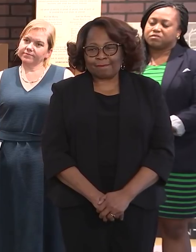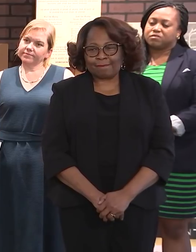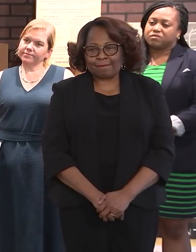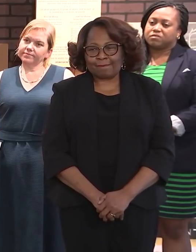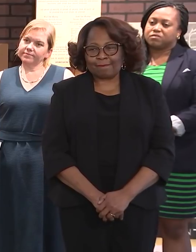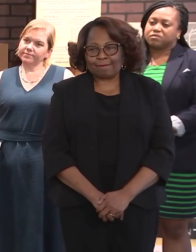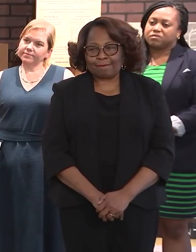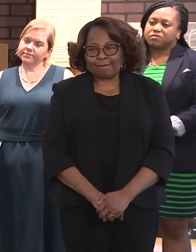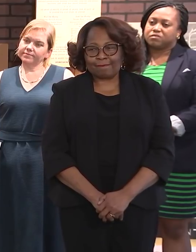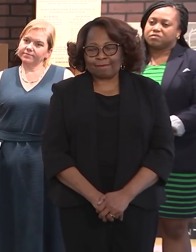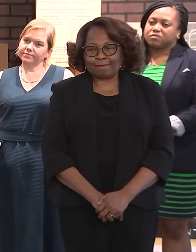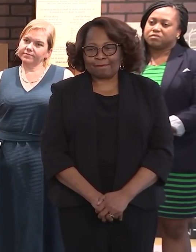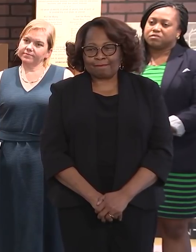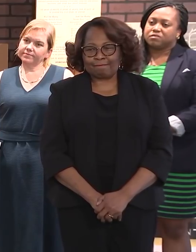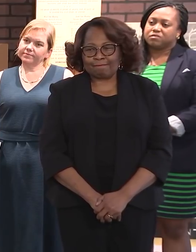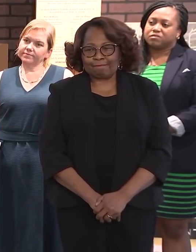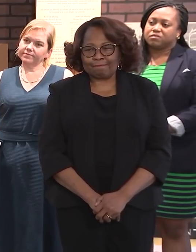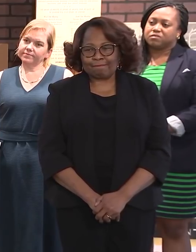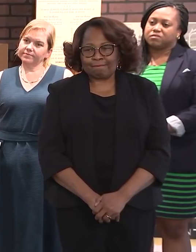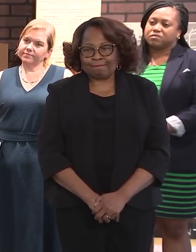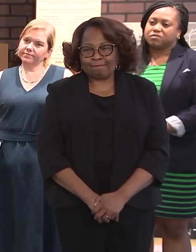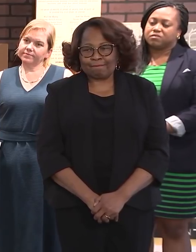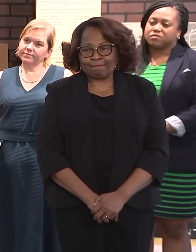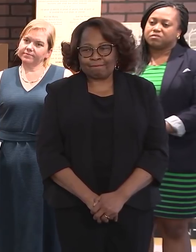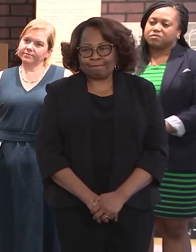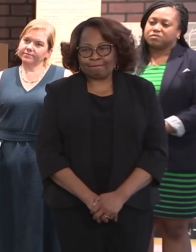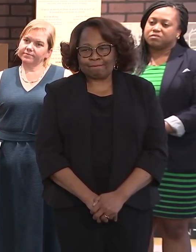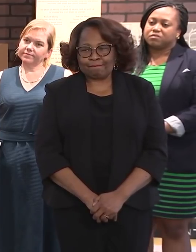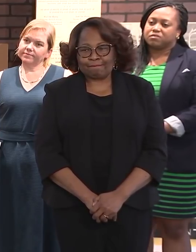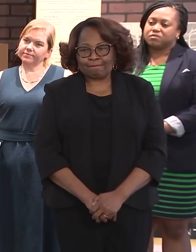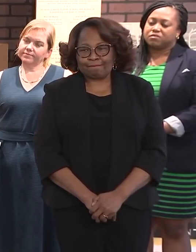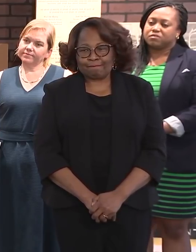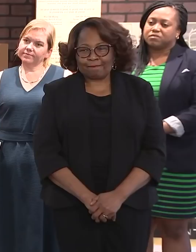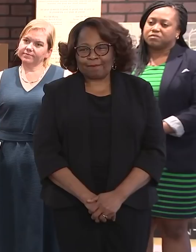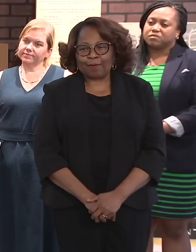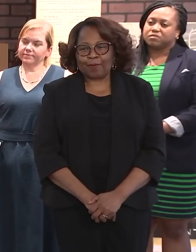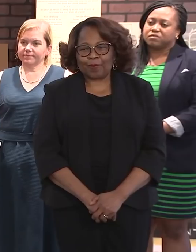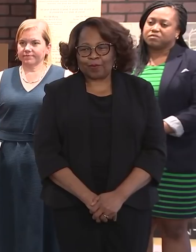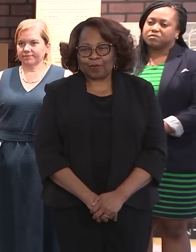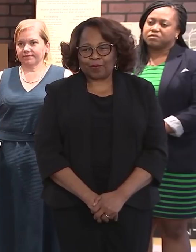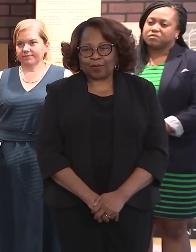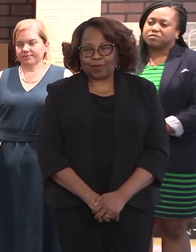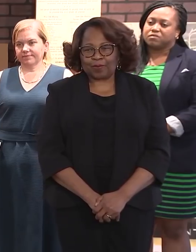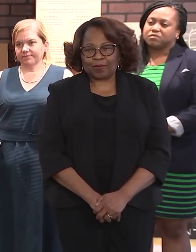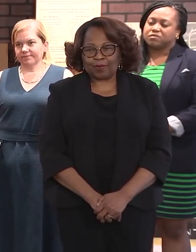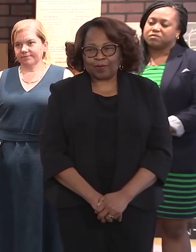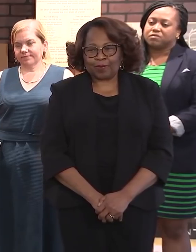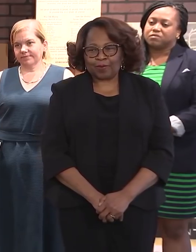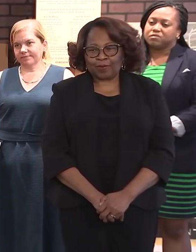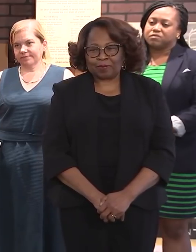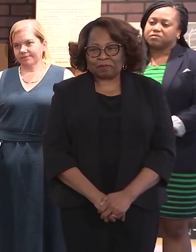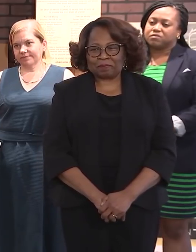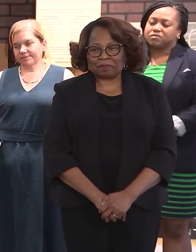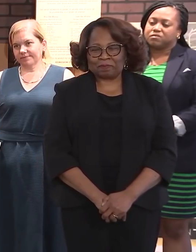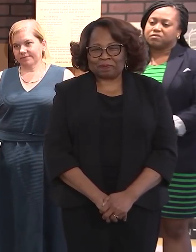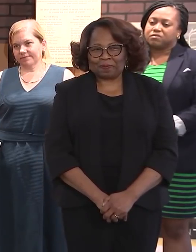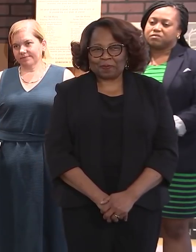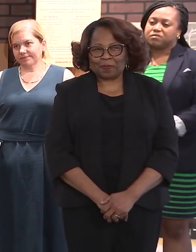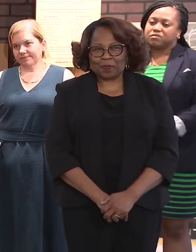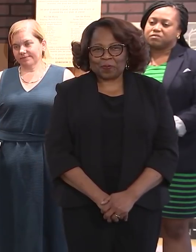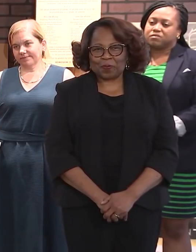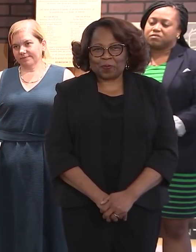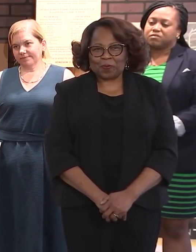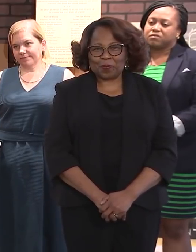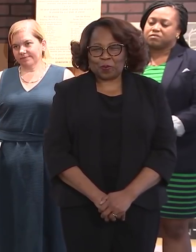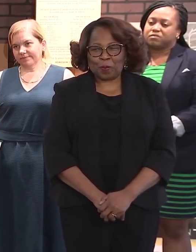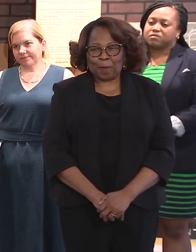nuestras comunidades los recursos que necesitan para vivir vidas felices, saludables y prósperas. Es